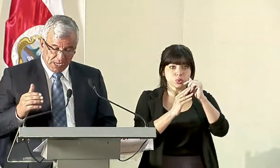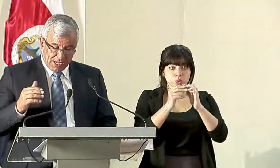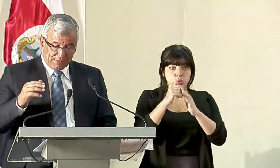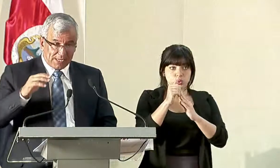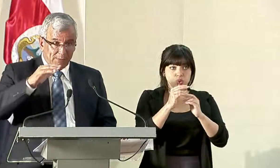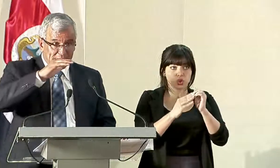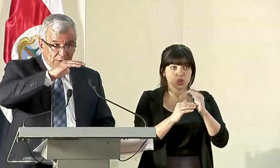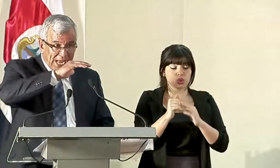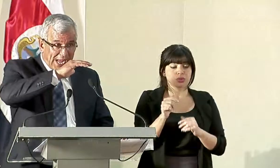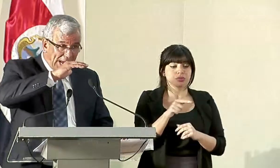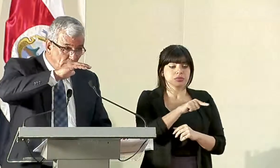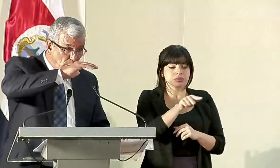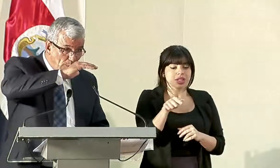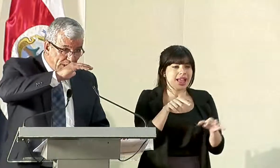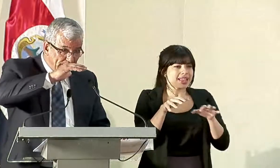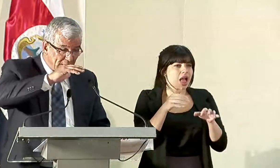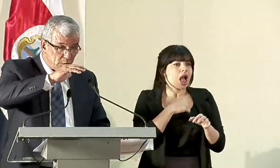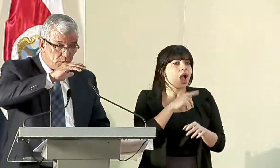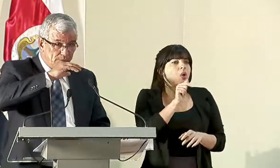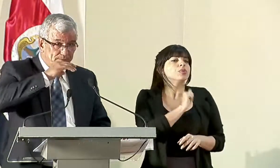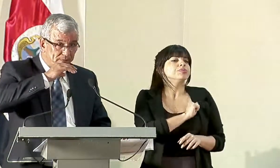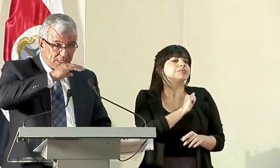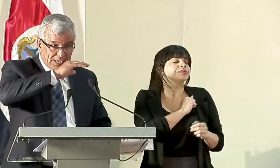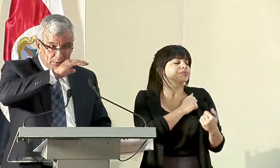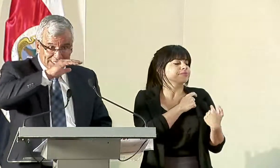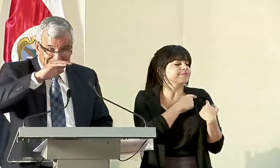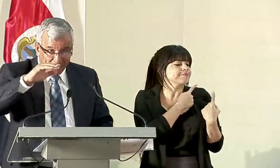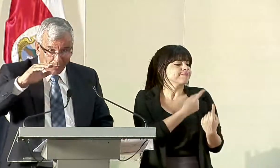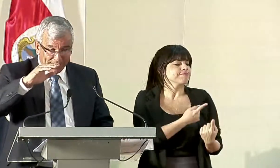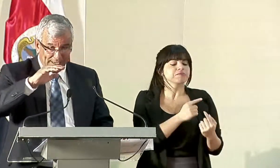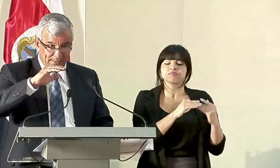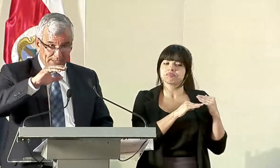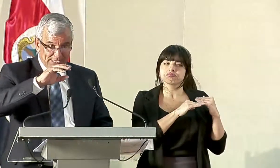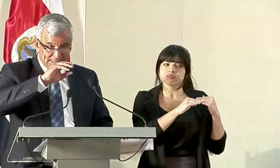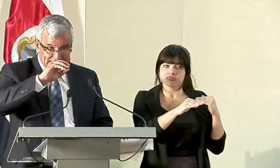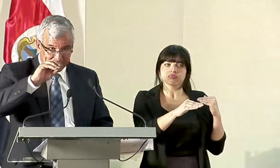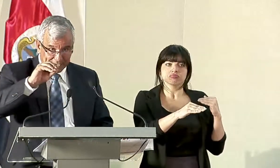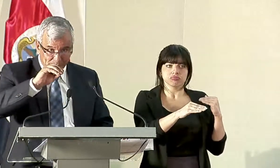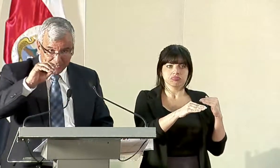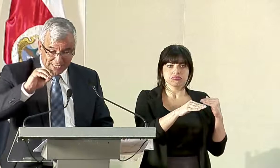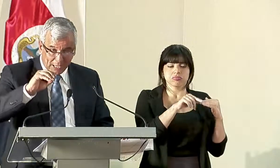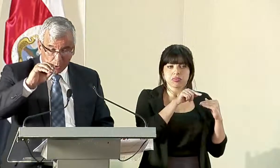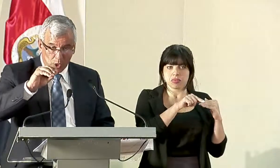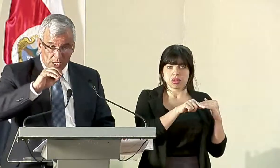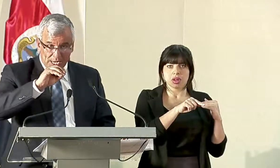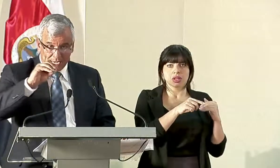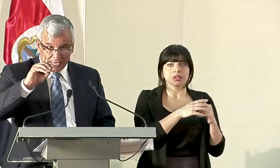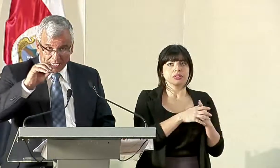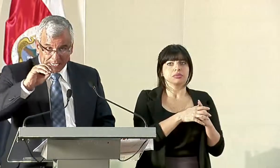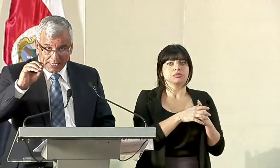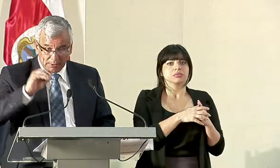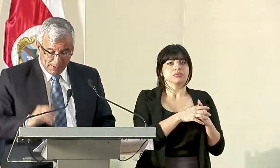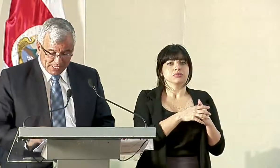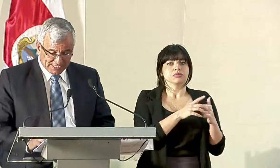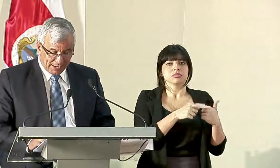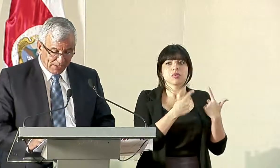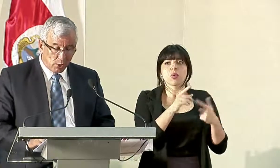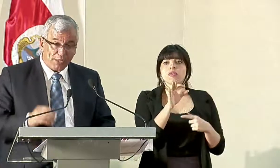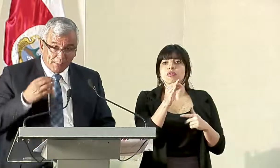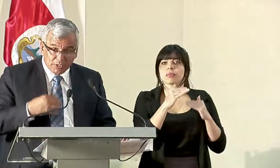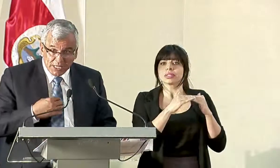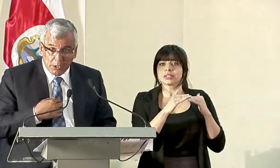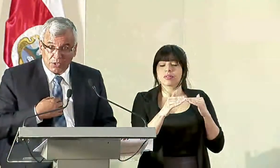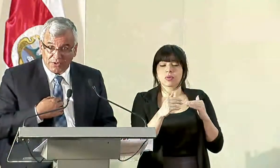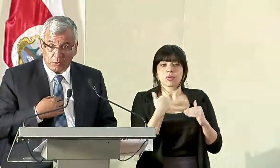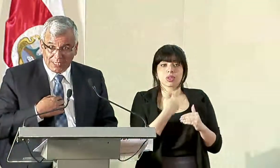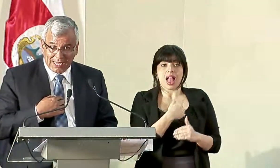construcción, digamos, hay un comportamiento, digamos, estable, ¿verdad? Ahí hemos estado de una manera estable.